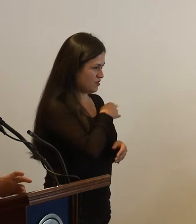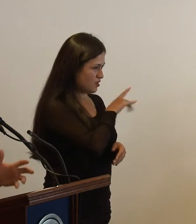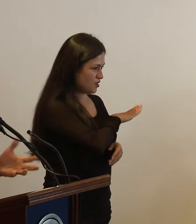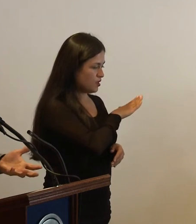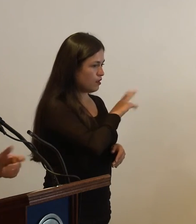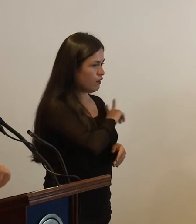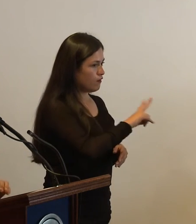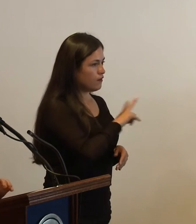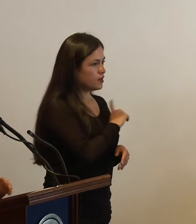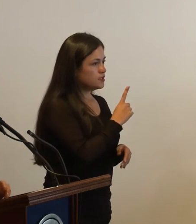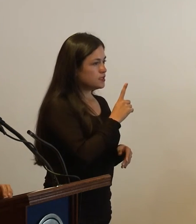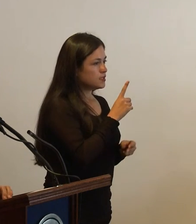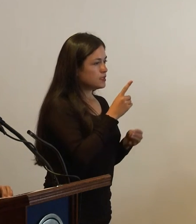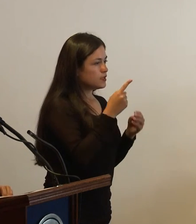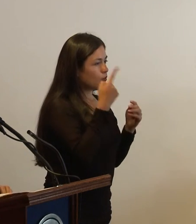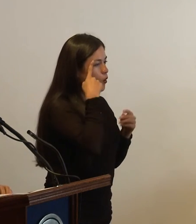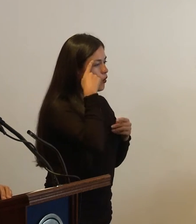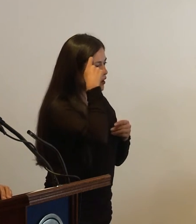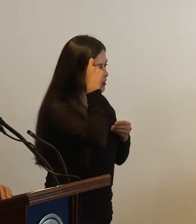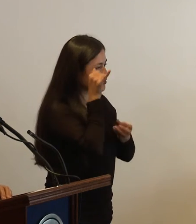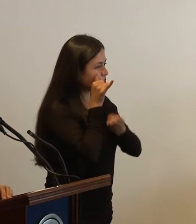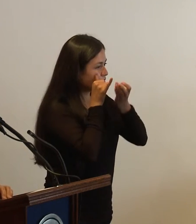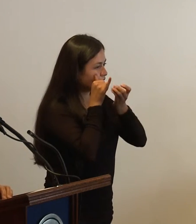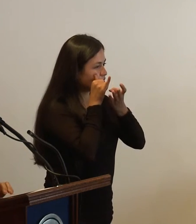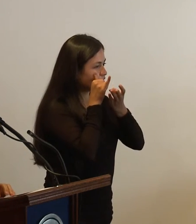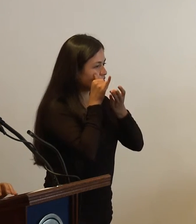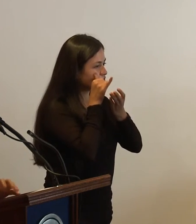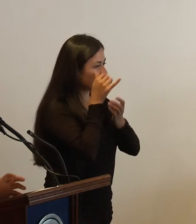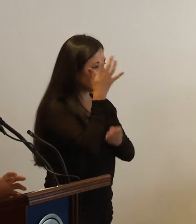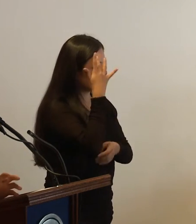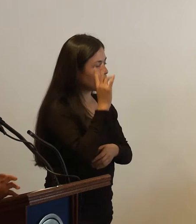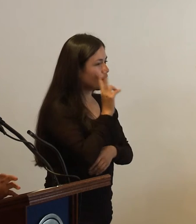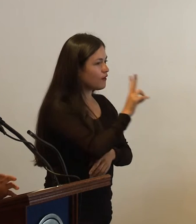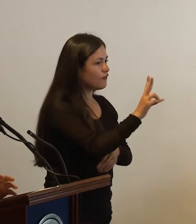esta idea de mirar nuevas